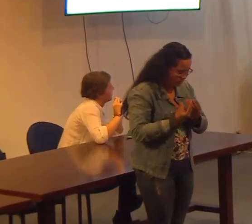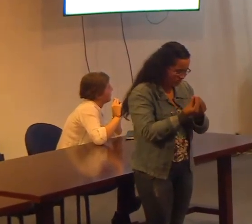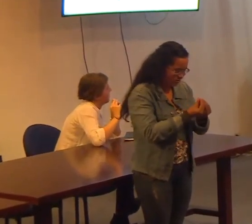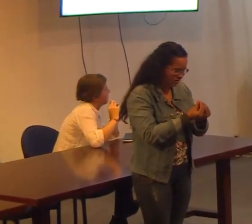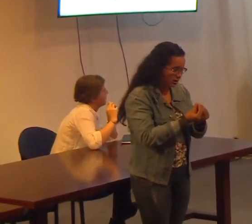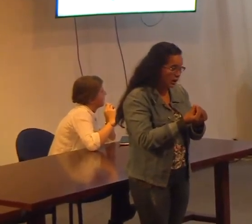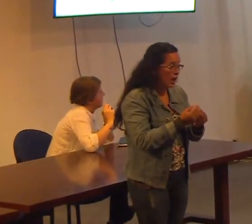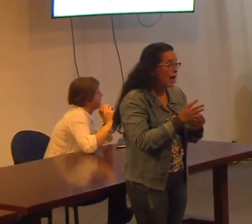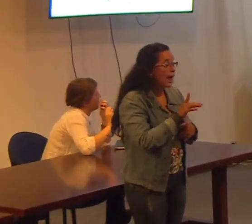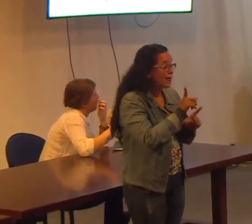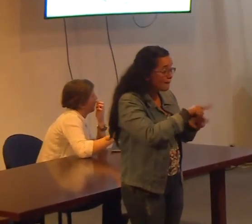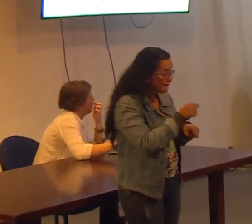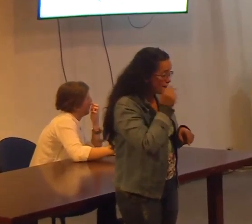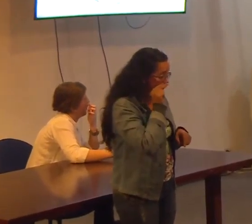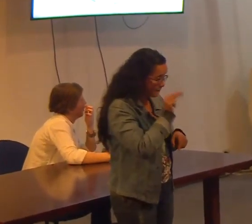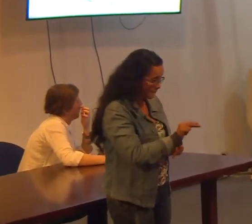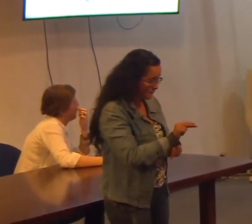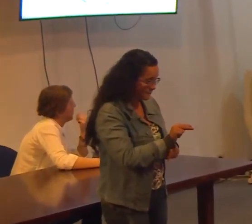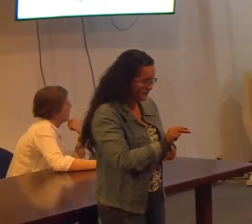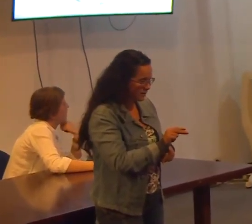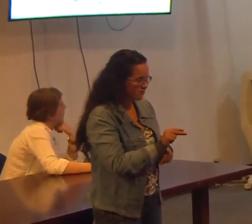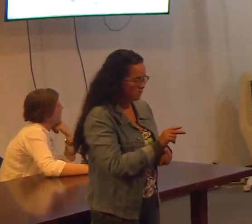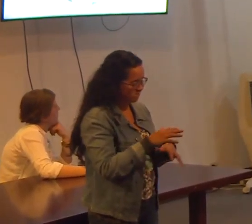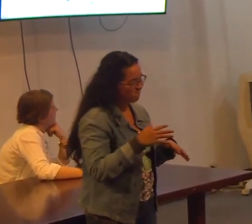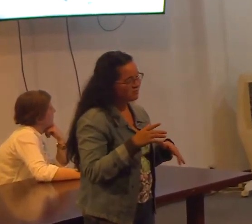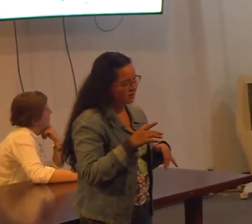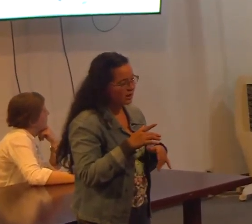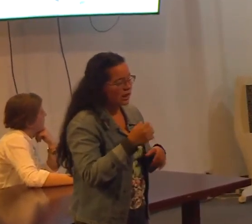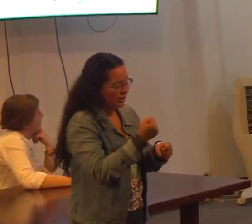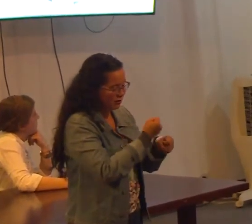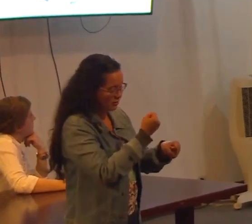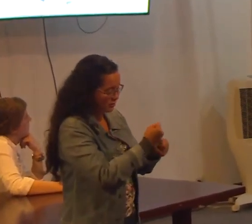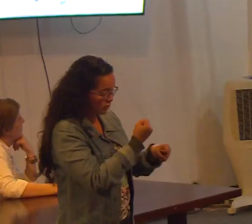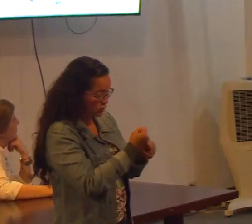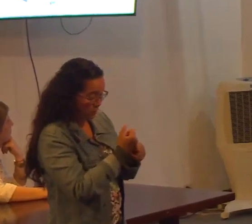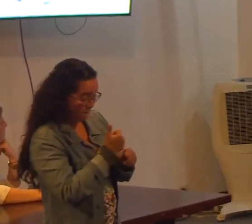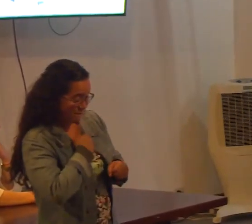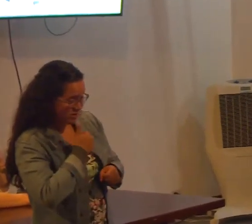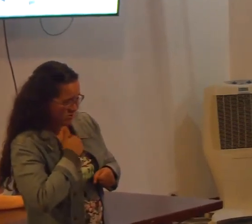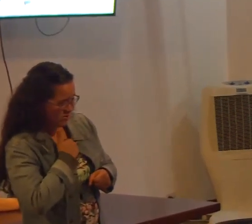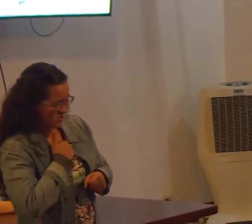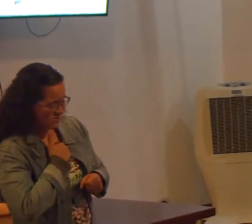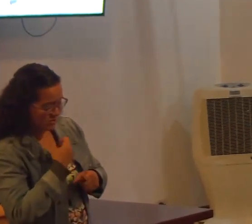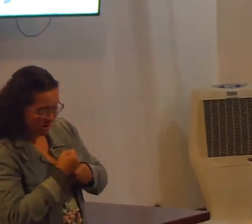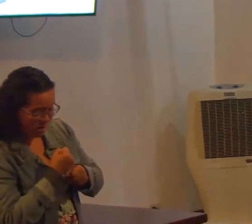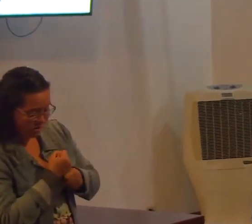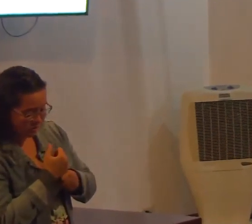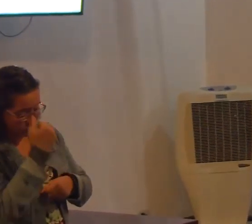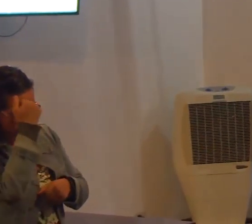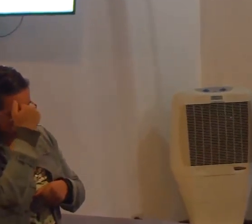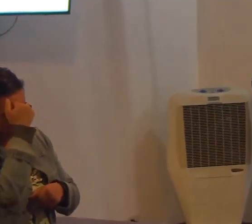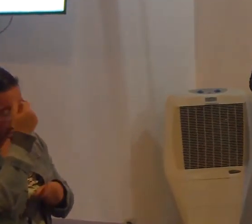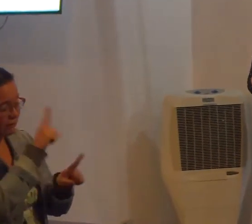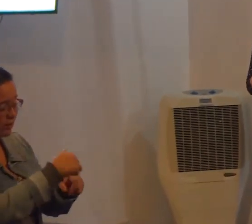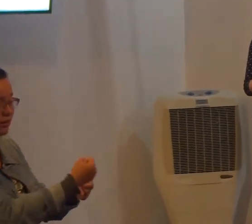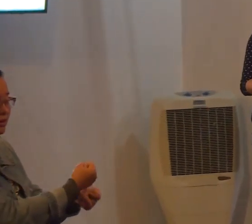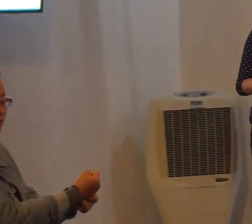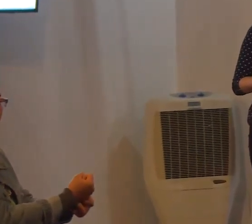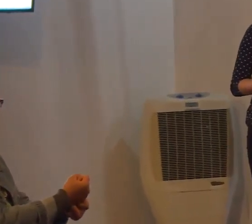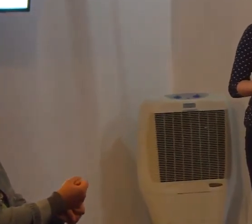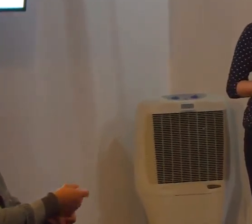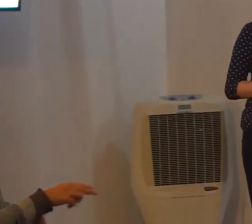También nos dimos cuenta que subestimábamos tanto el trabajo como nosotros como docentes, como también el trabajo de